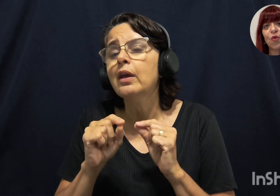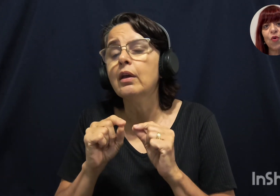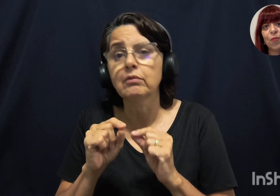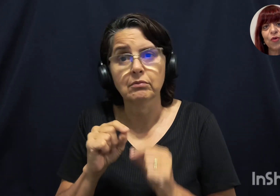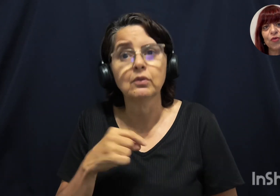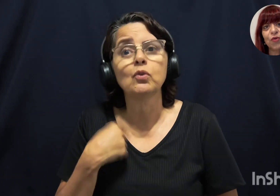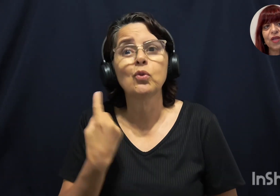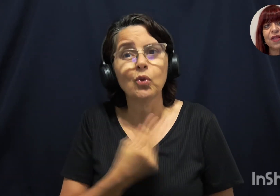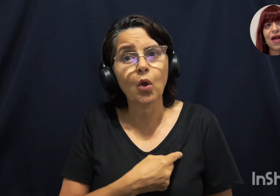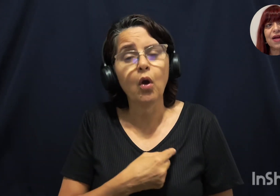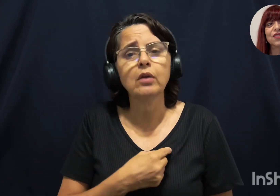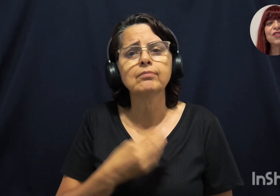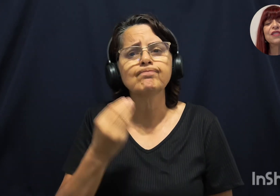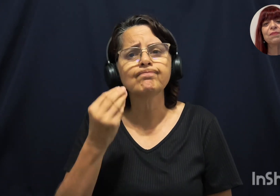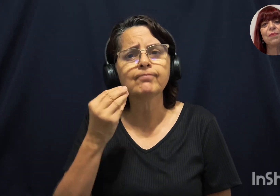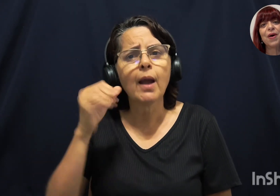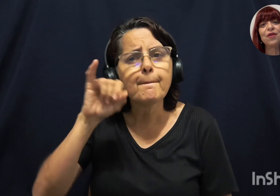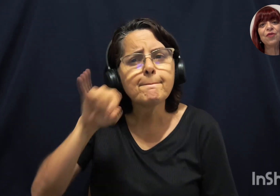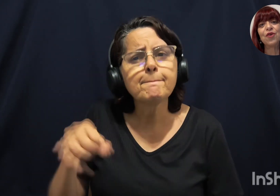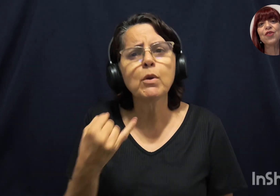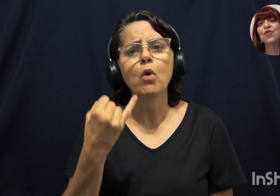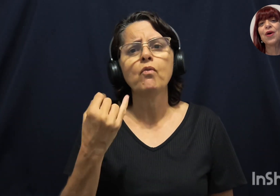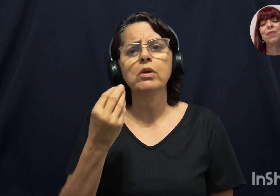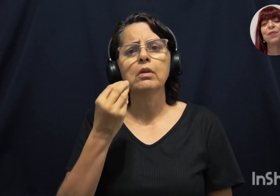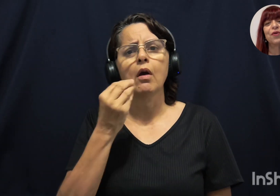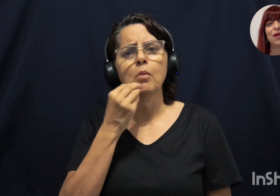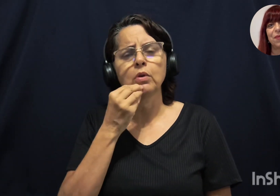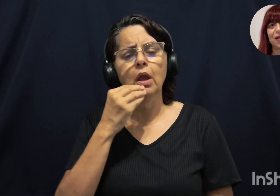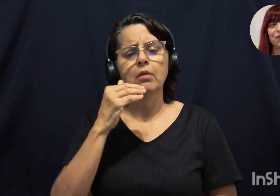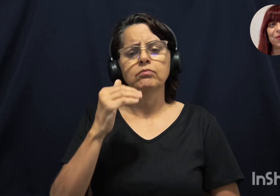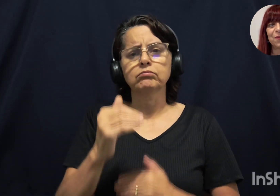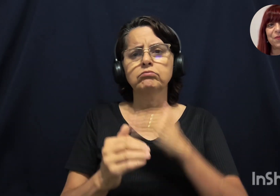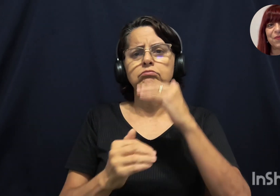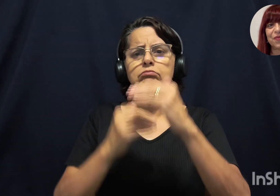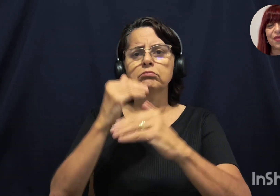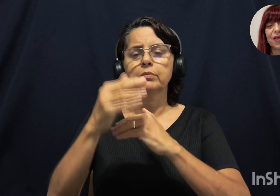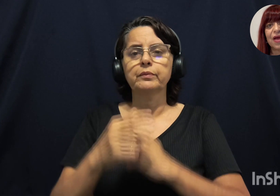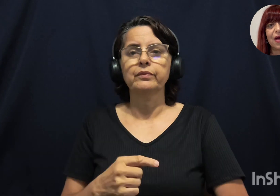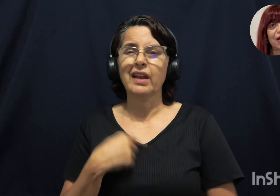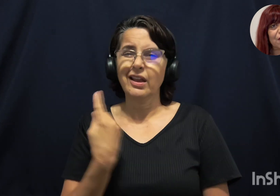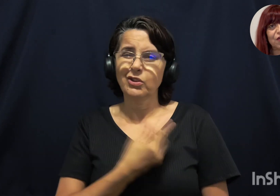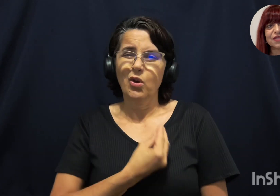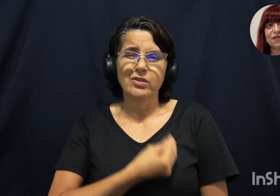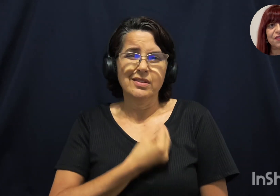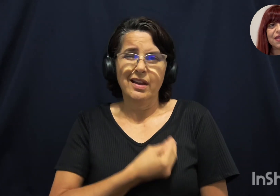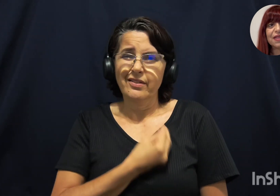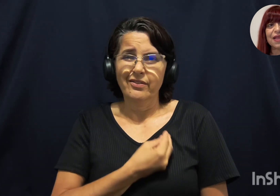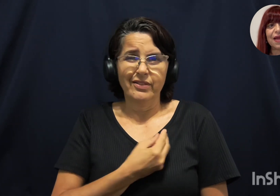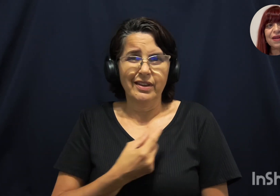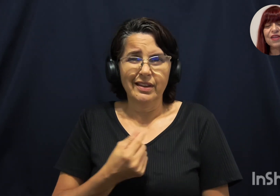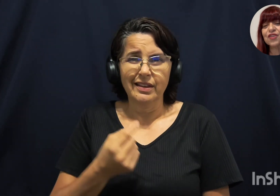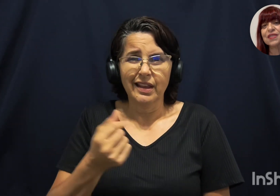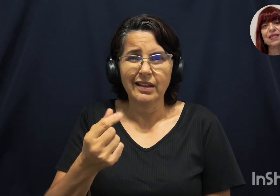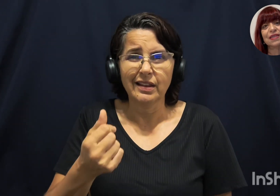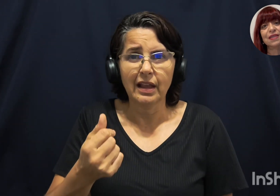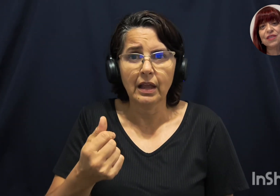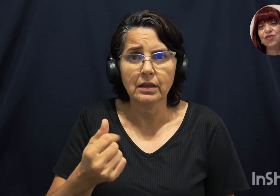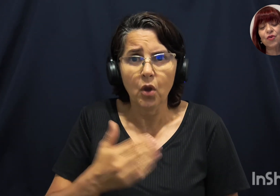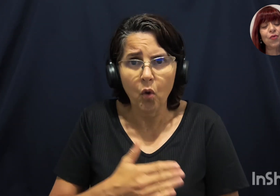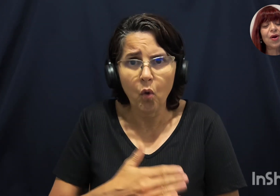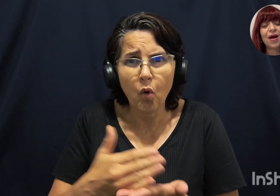termos oportunidades para o nosso aprimoramento. A nossa vida eterna já